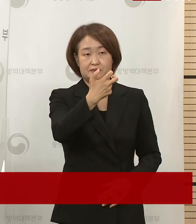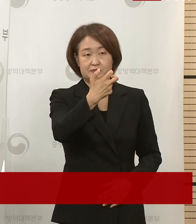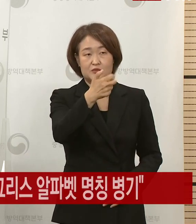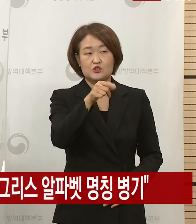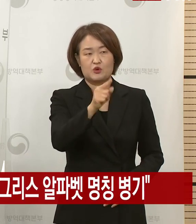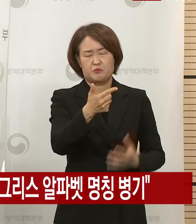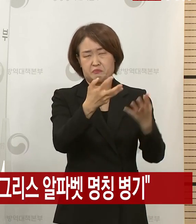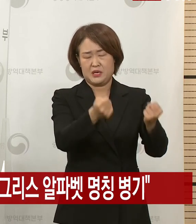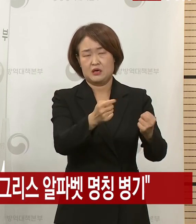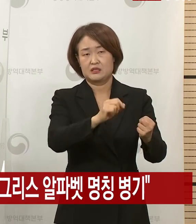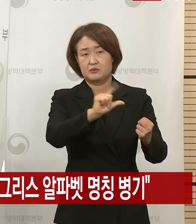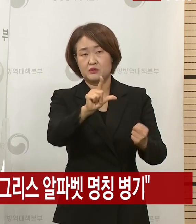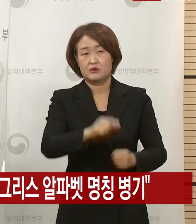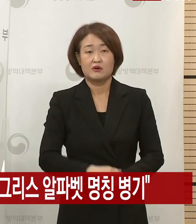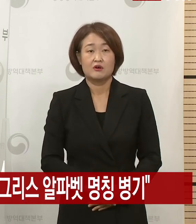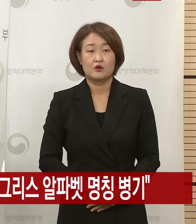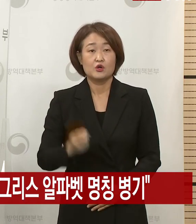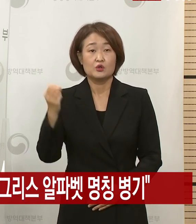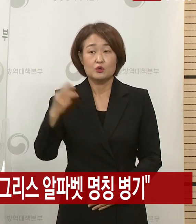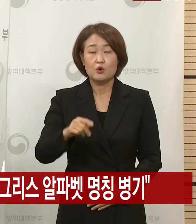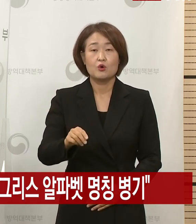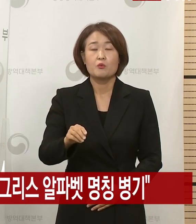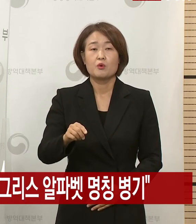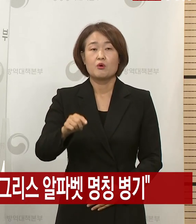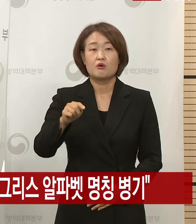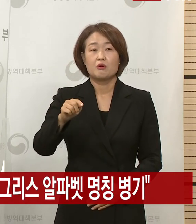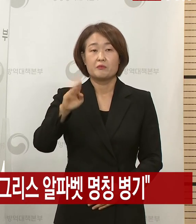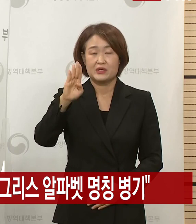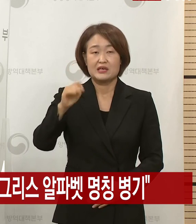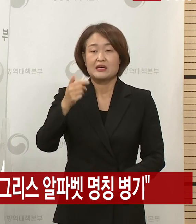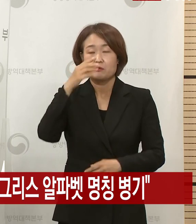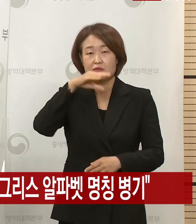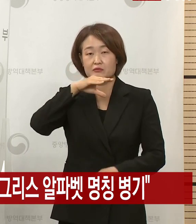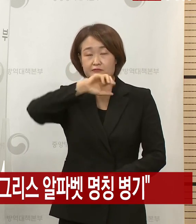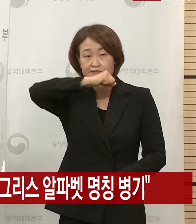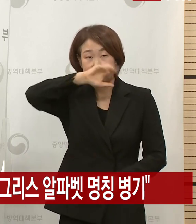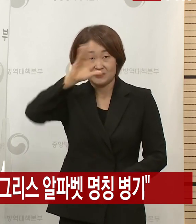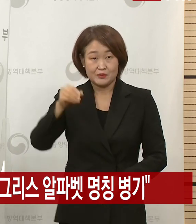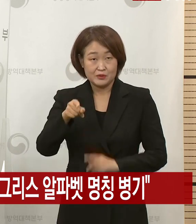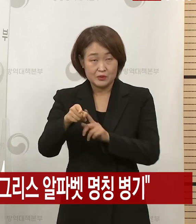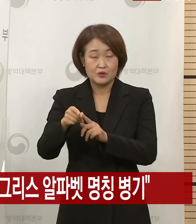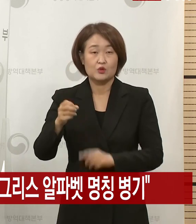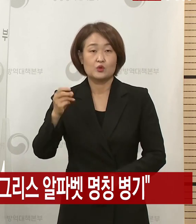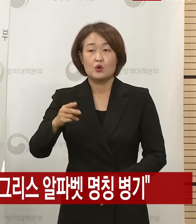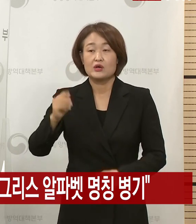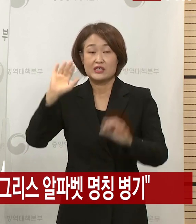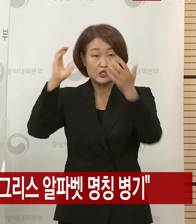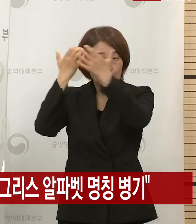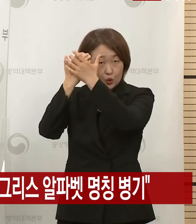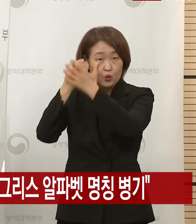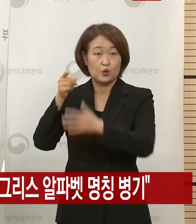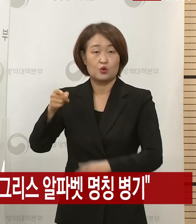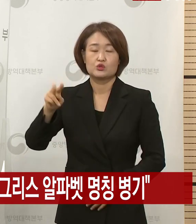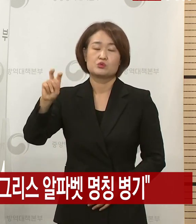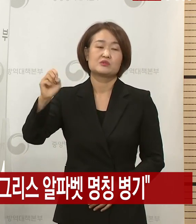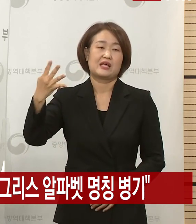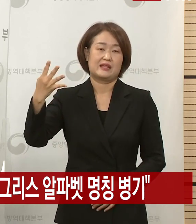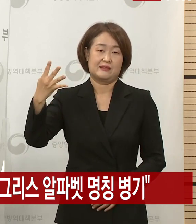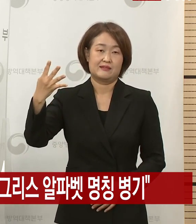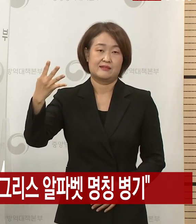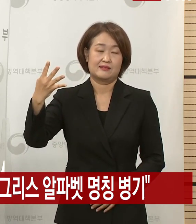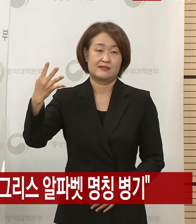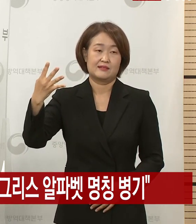가장 많고 베타형인 남아공 변이가 8건, 델타형인 인도 변이가